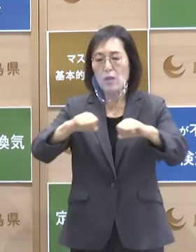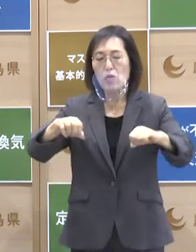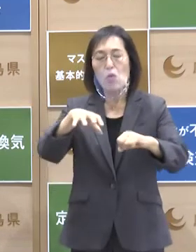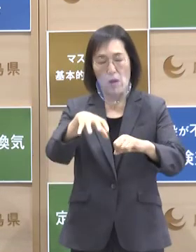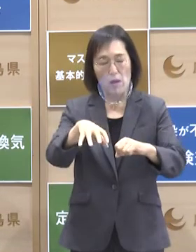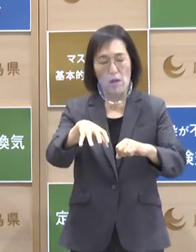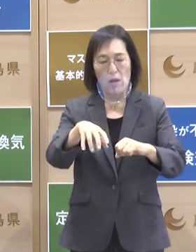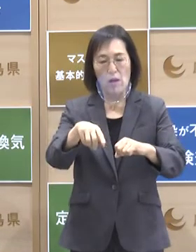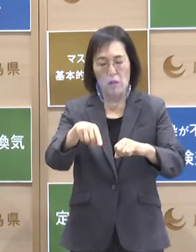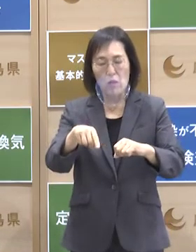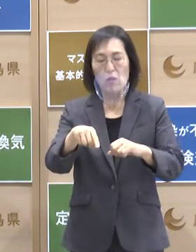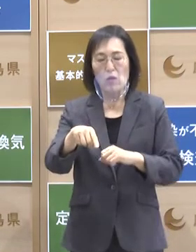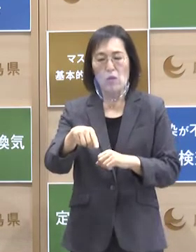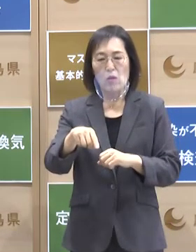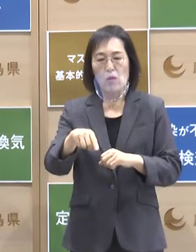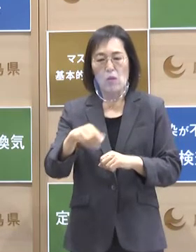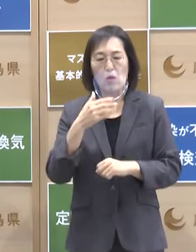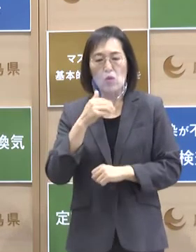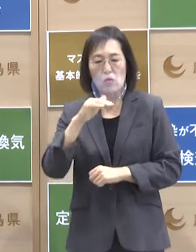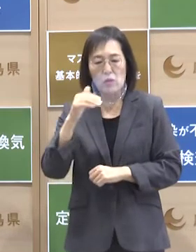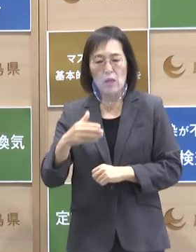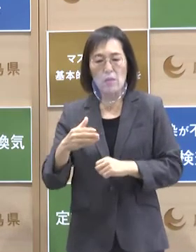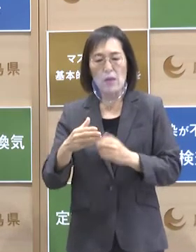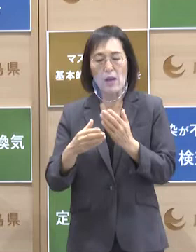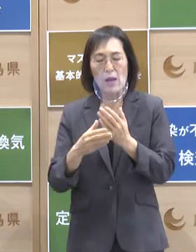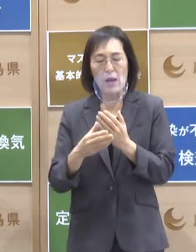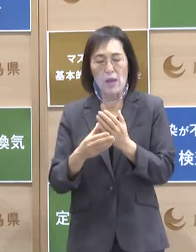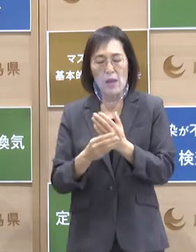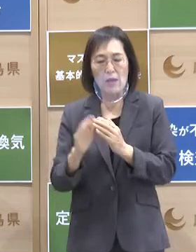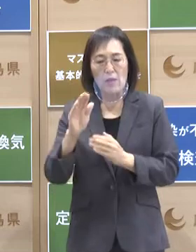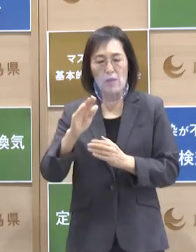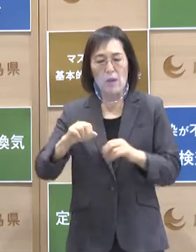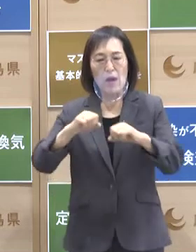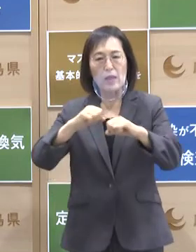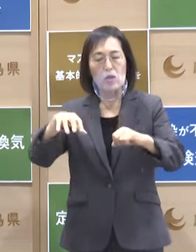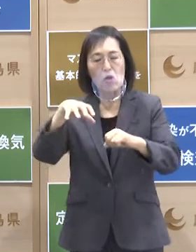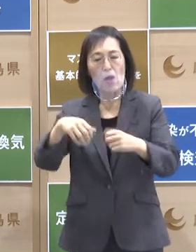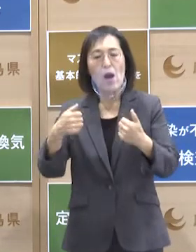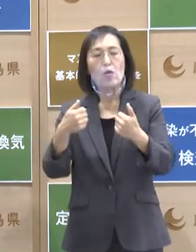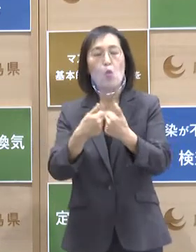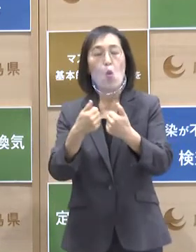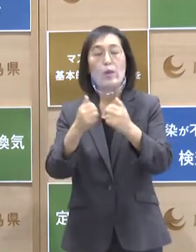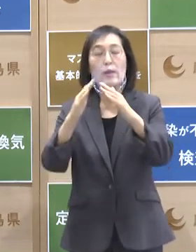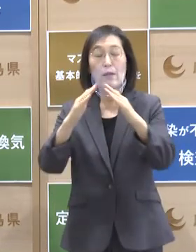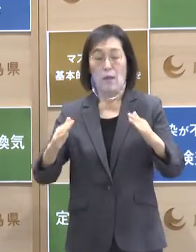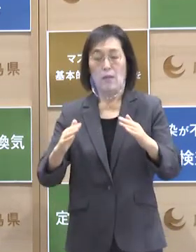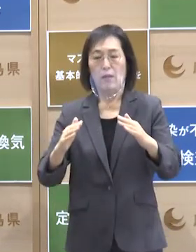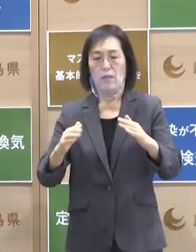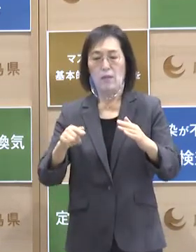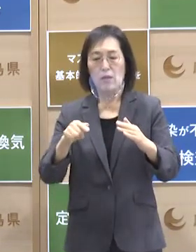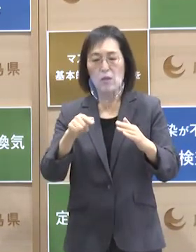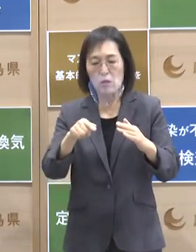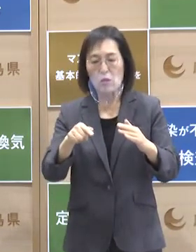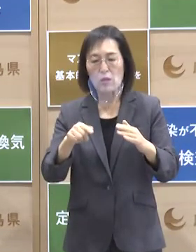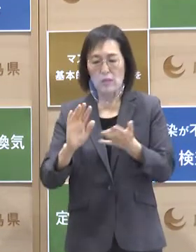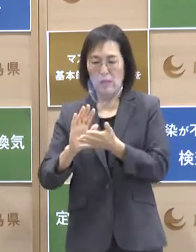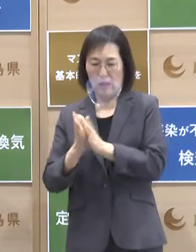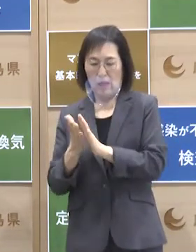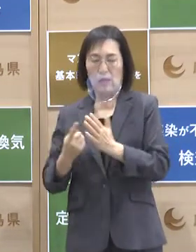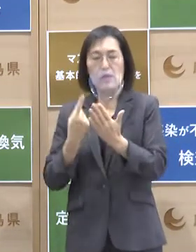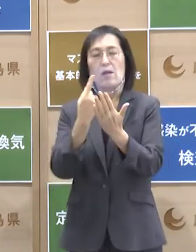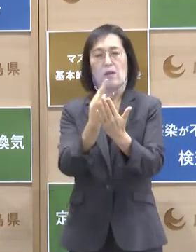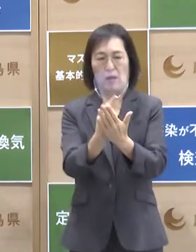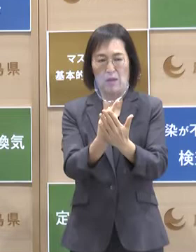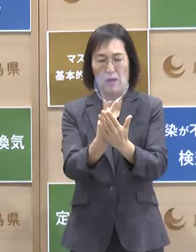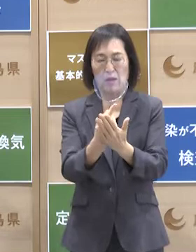について、福山駅前広場協議会というところで検討されていますけれども、まあ、ここにも参画をしている